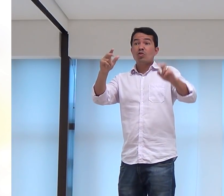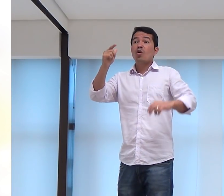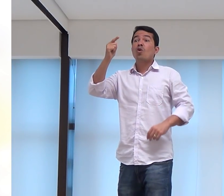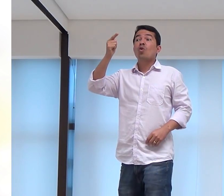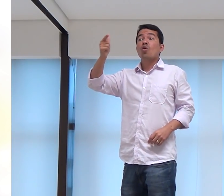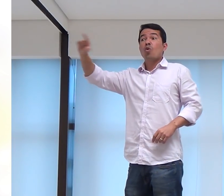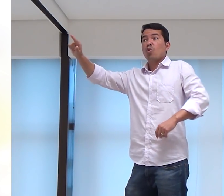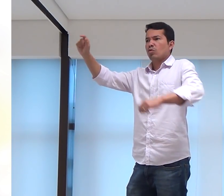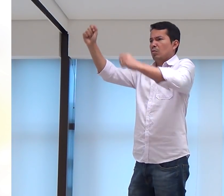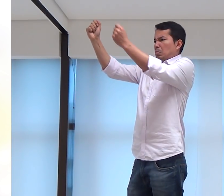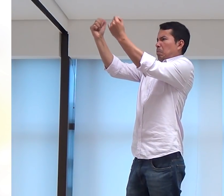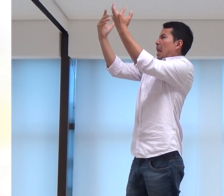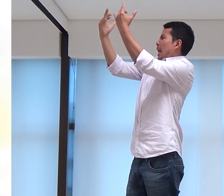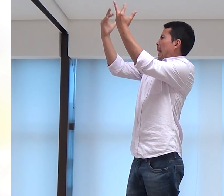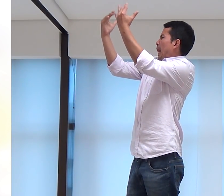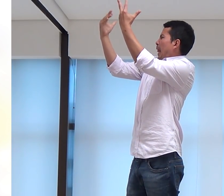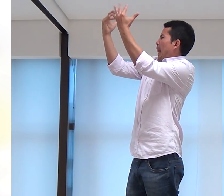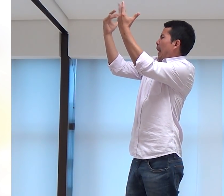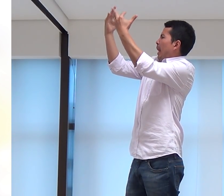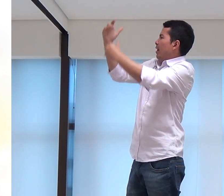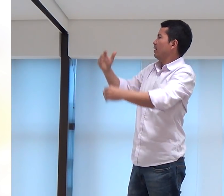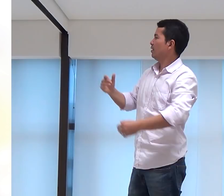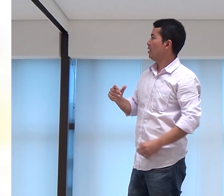Viu-se outro sinal no céu.